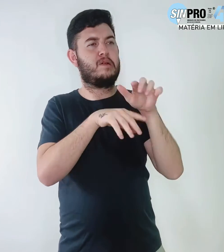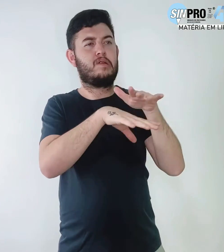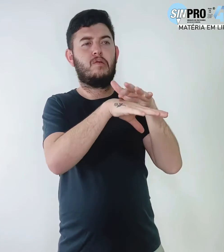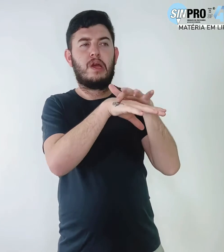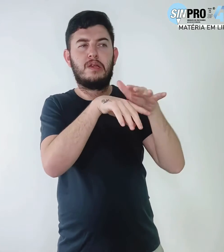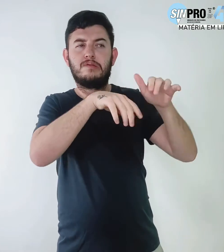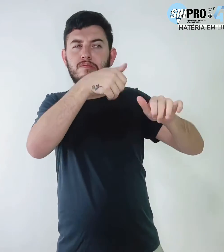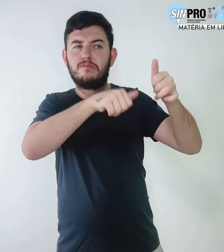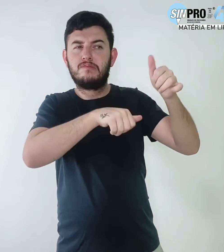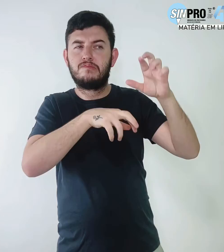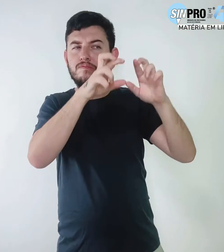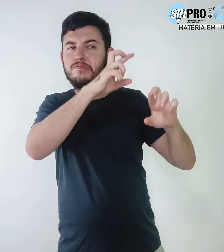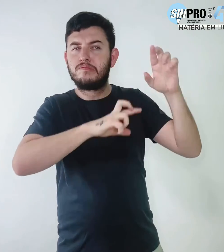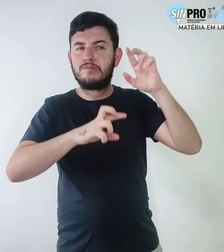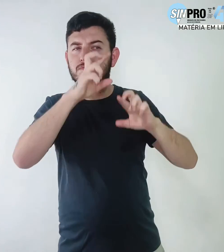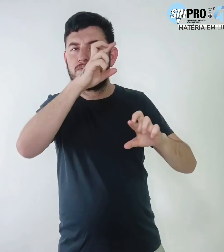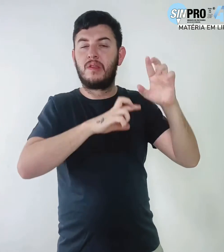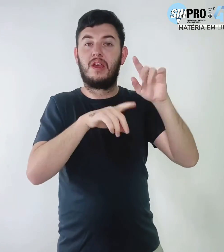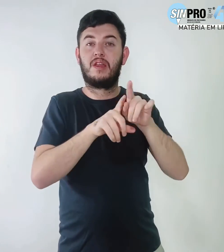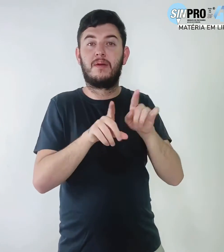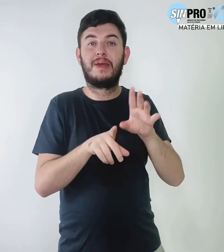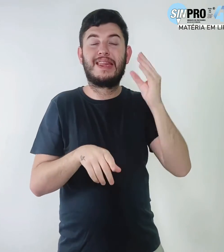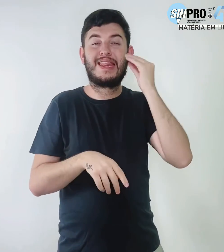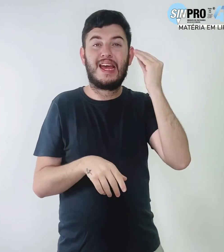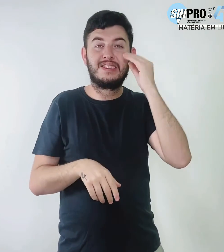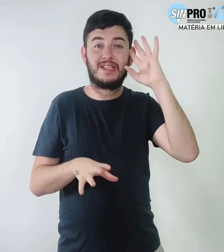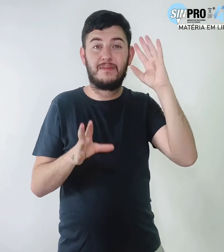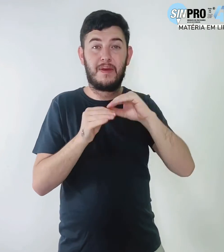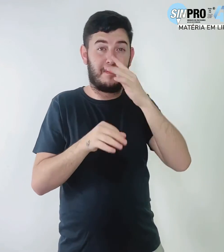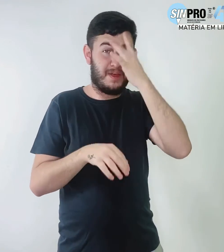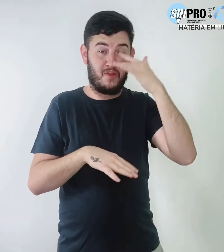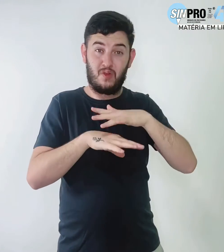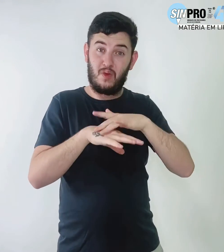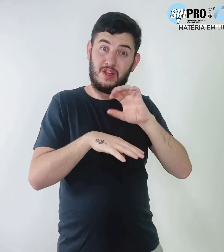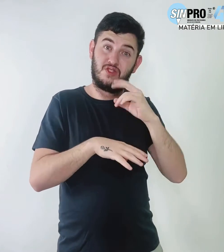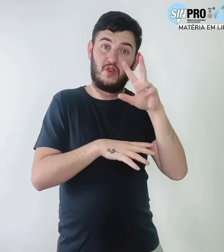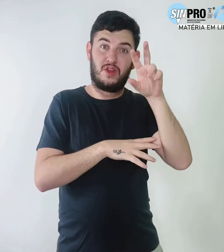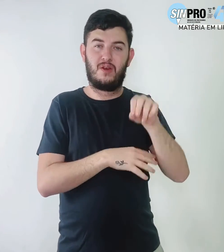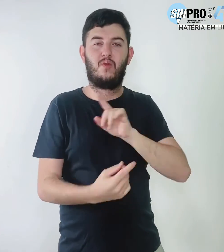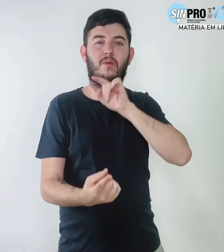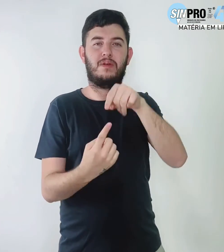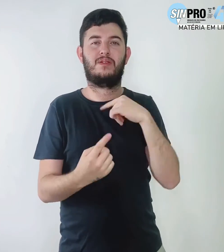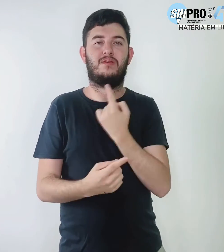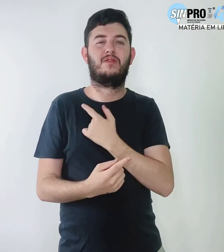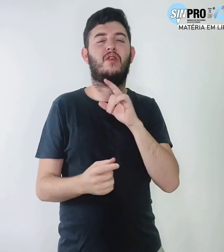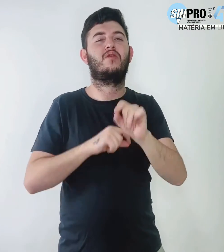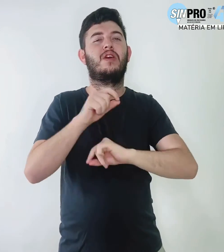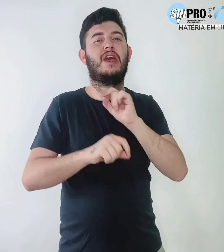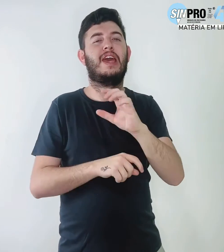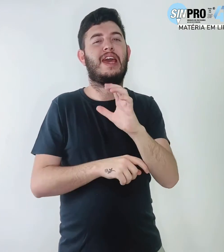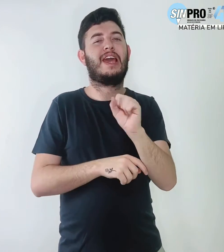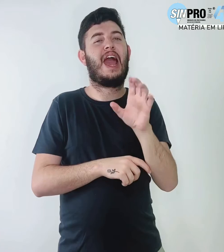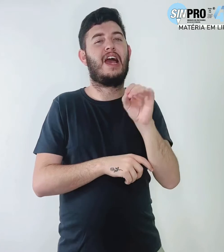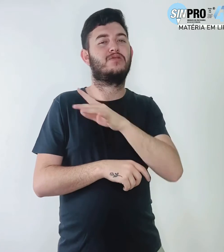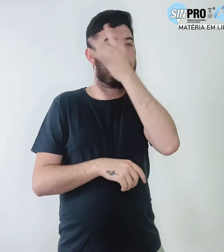contato e testagem para que consigamos realmente, quando reduzir os números de